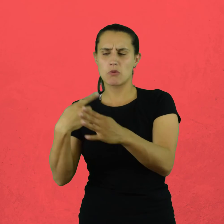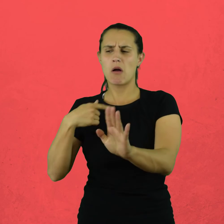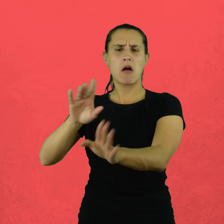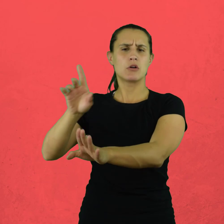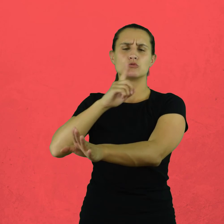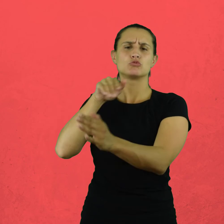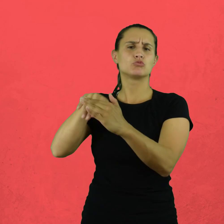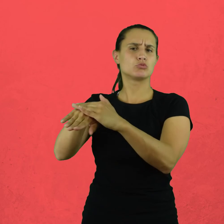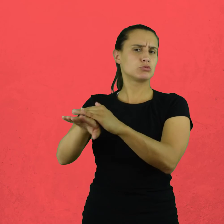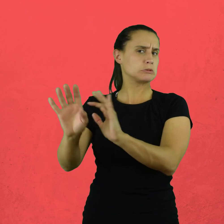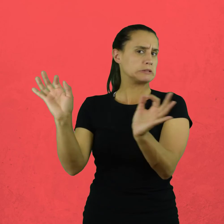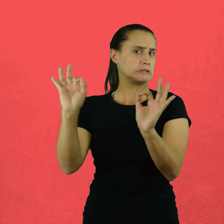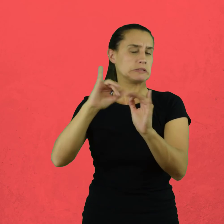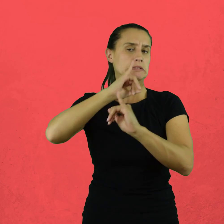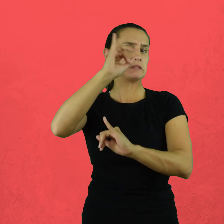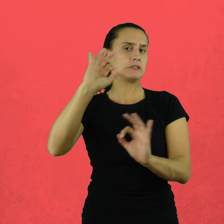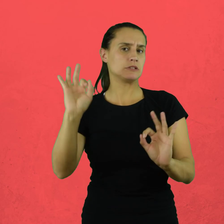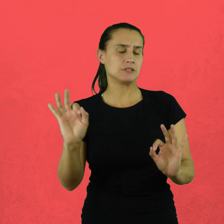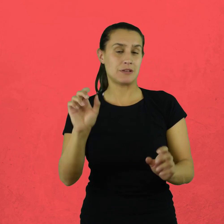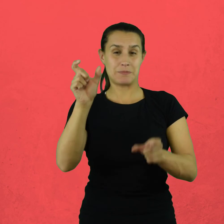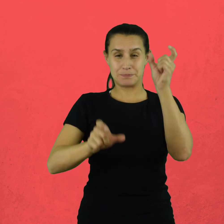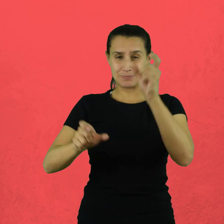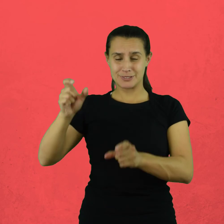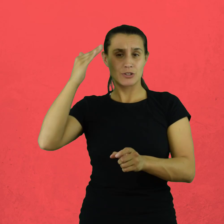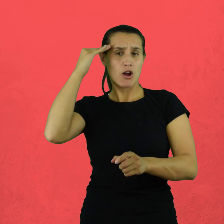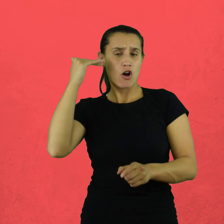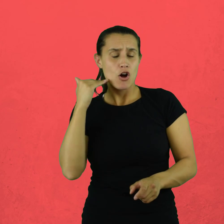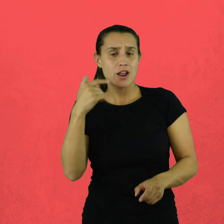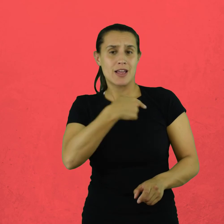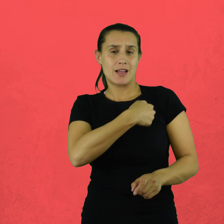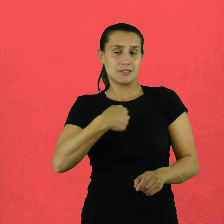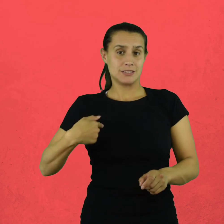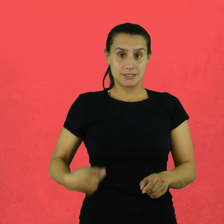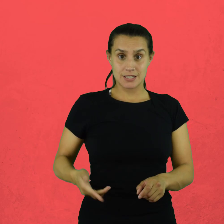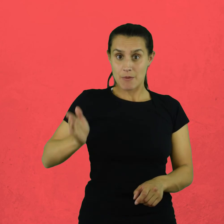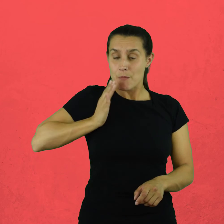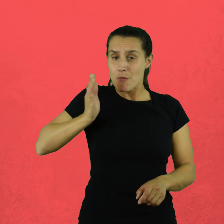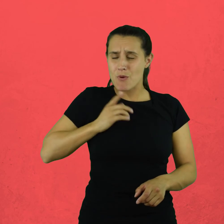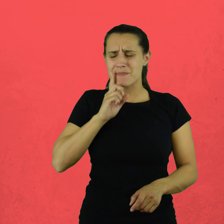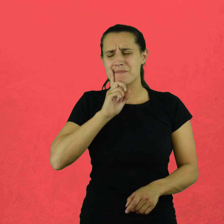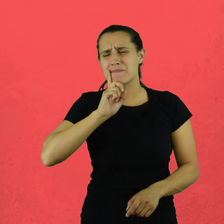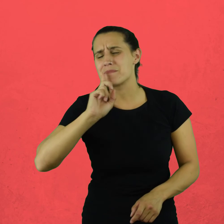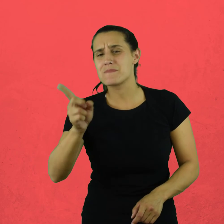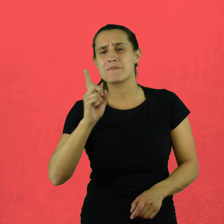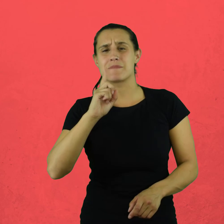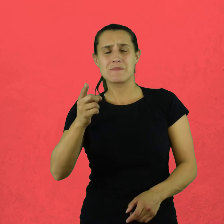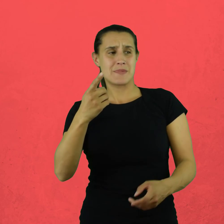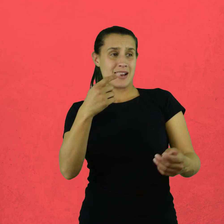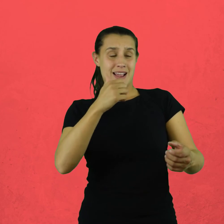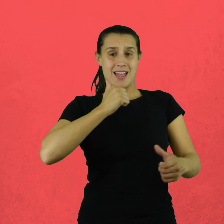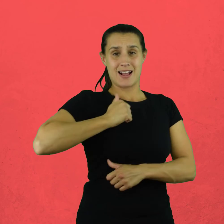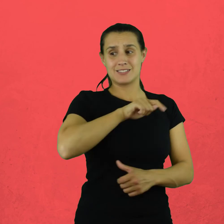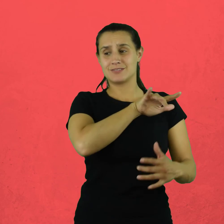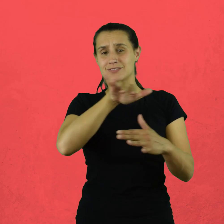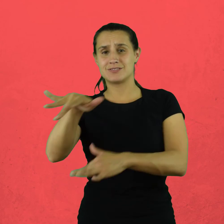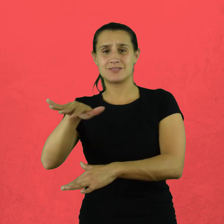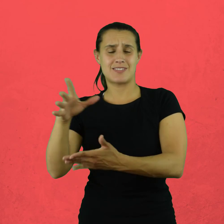el drama de las prostitutas de guerra, miles de mujeres en su mayoría coreanas y chinas, fueron convertidas en esclavas sexuales de los